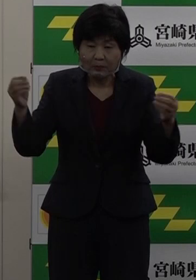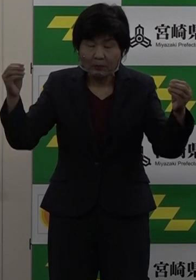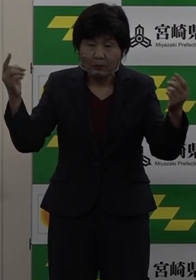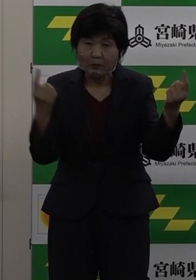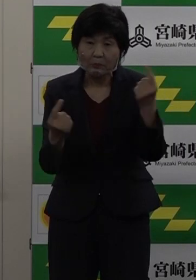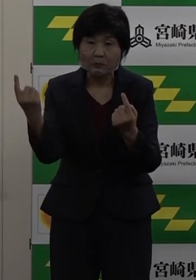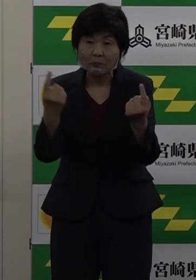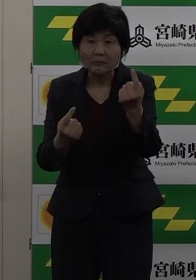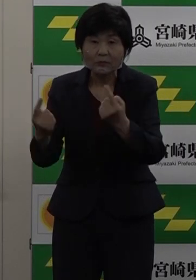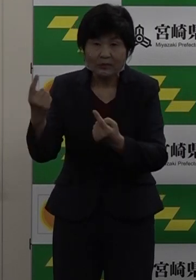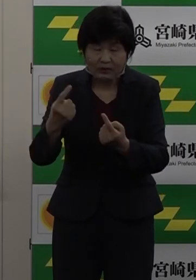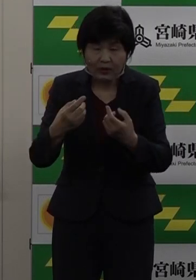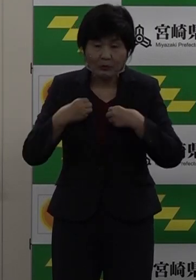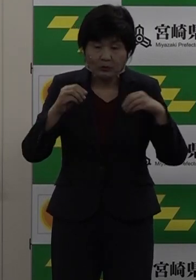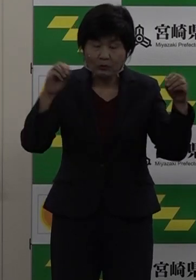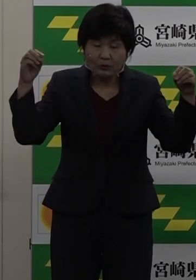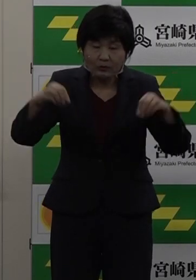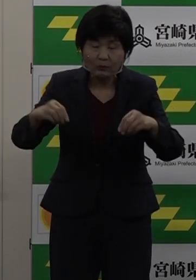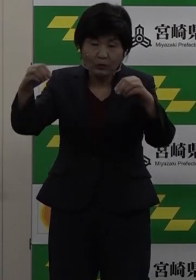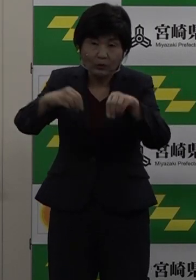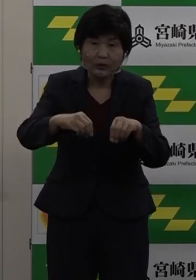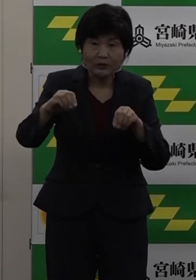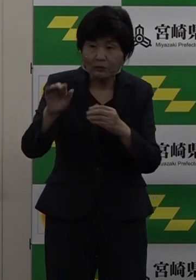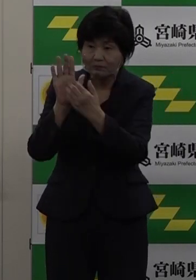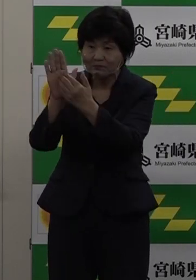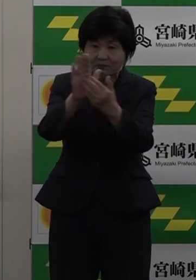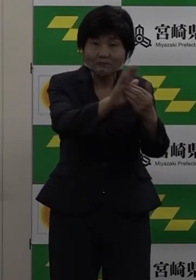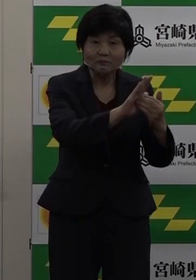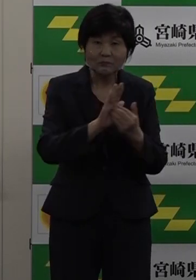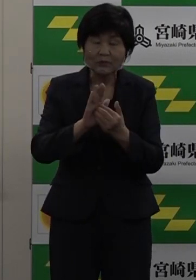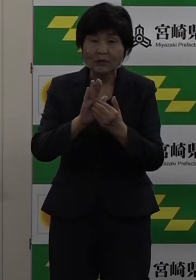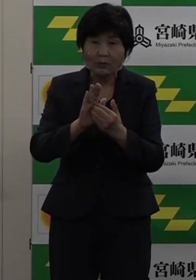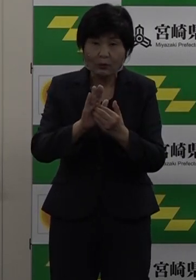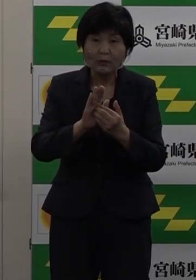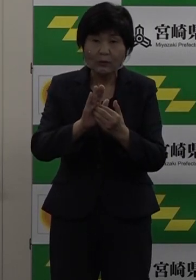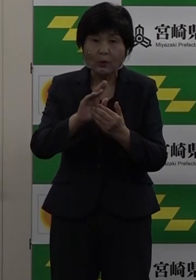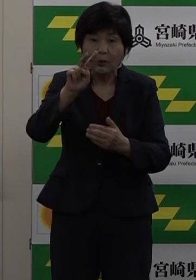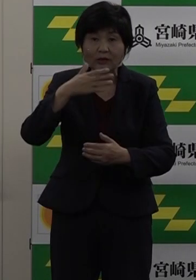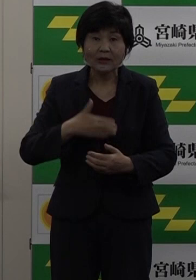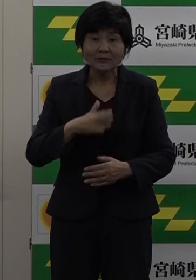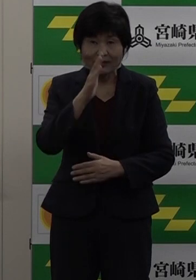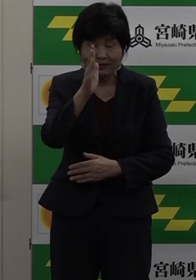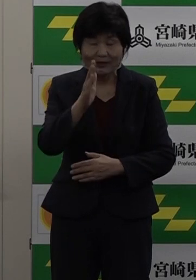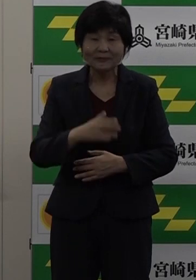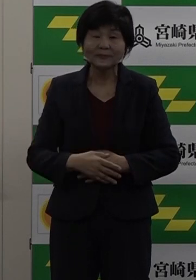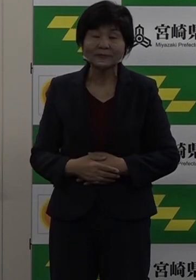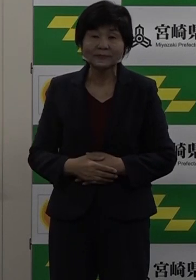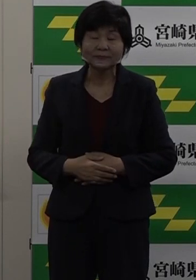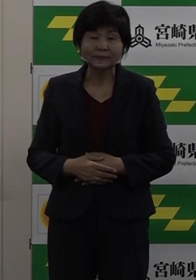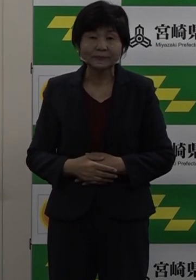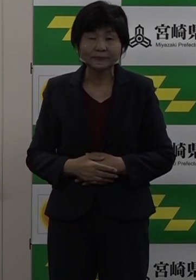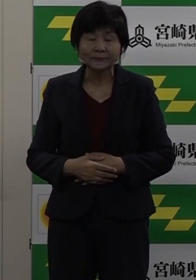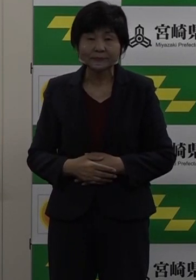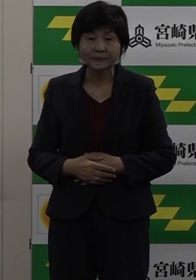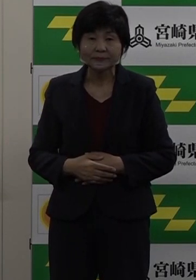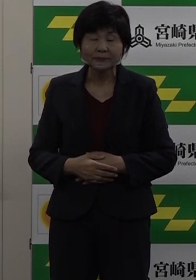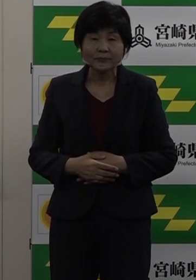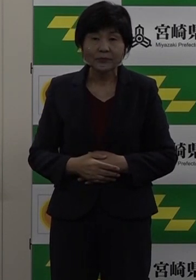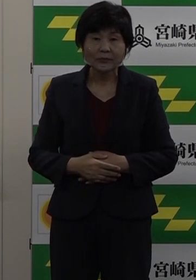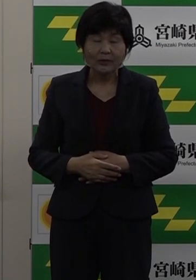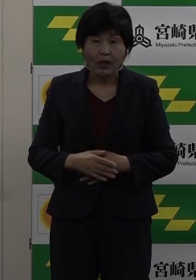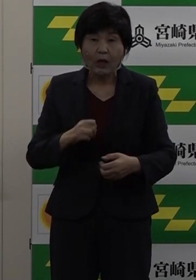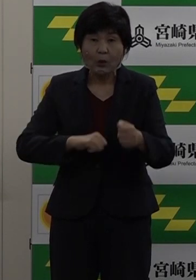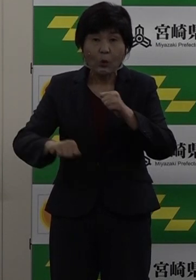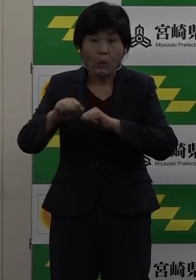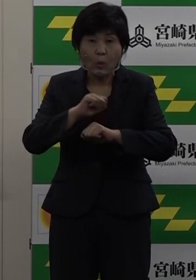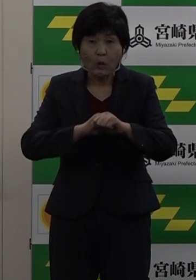るというところを、ぜひ県民の皆様にはご理解をお願いしたいと考えております。はい、ということで行動